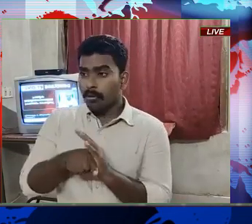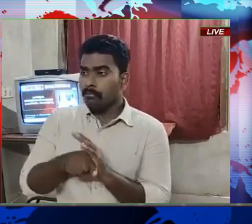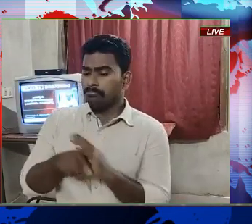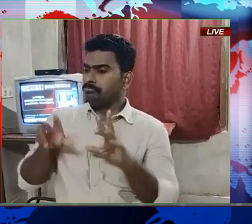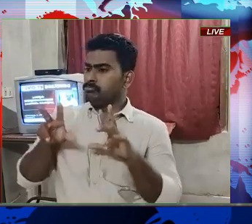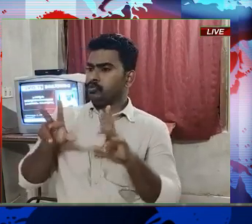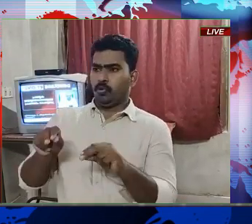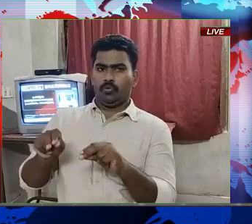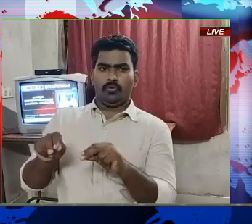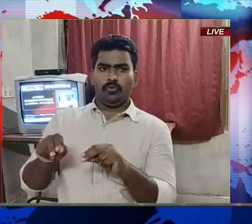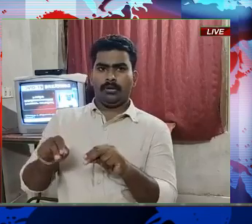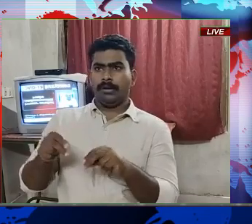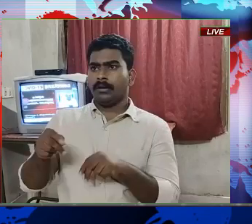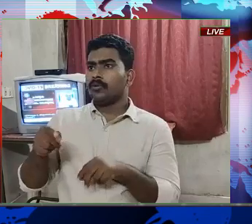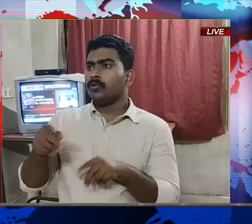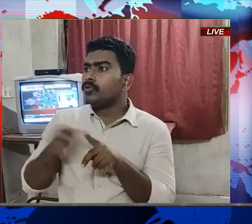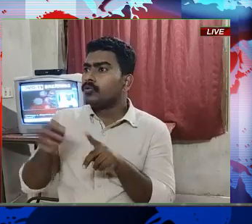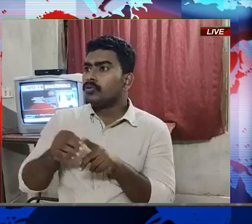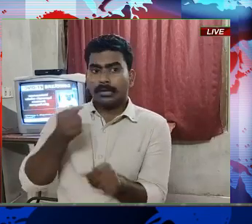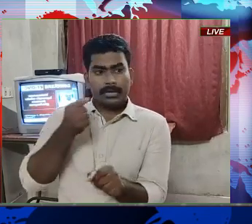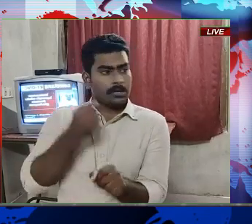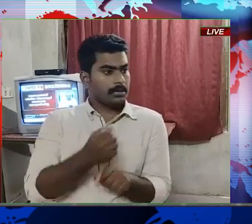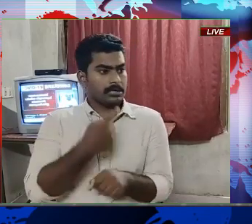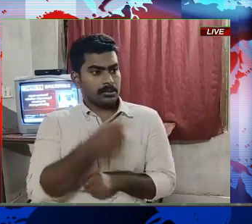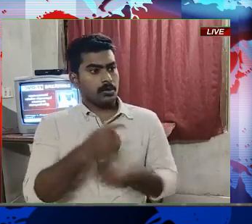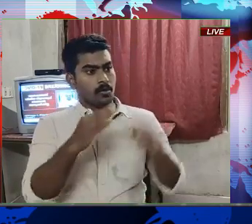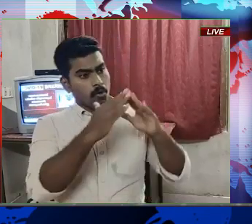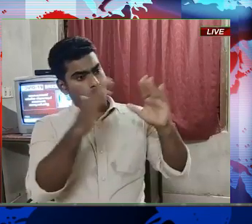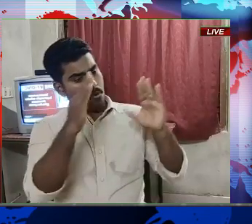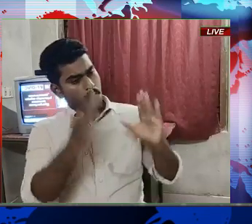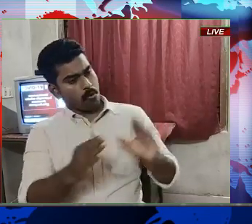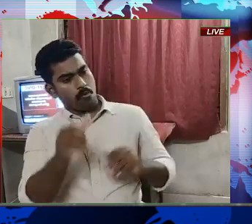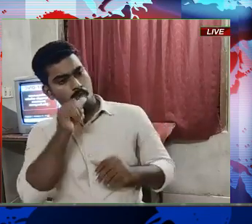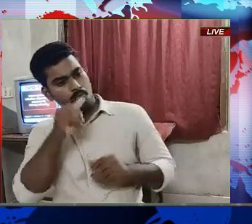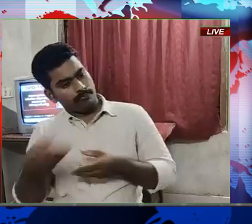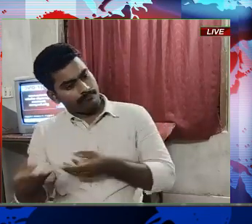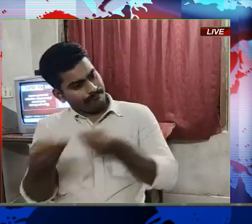ജില്ലകളിലുള്ള ജീവനക്കാരും വരണം. പ്രത്യേകിച്ച് റവന്യൂ ഡിപ്പാർട്ട്മെന്റ് ഒപ്പം തന്നെ